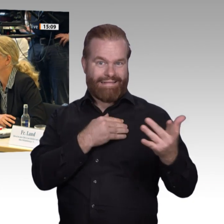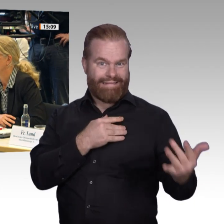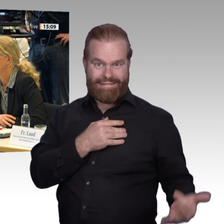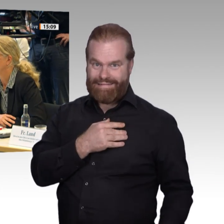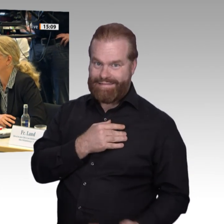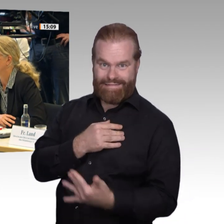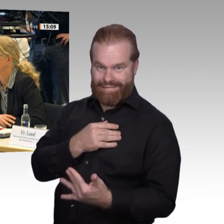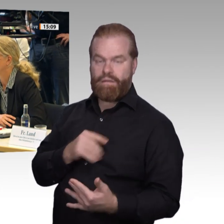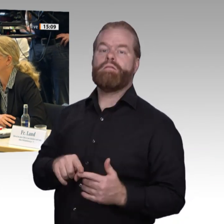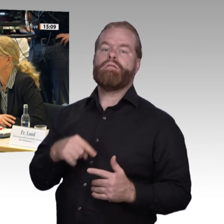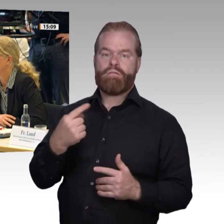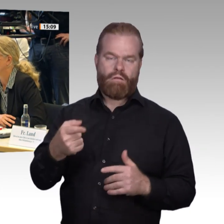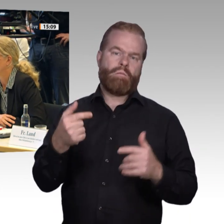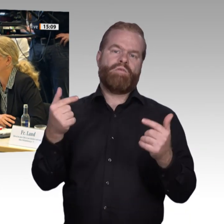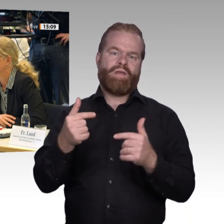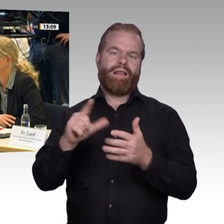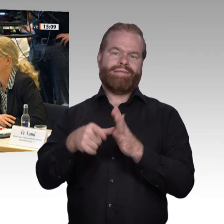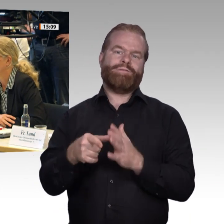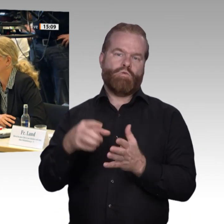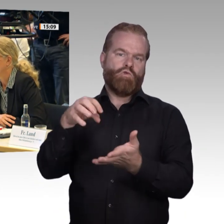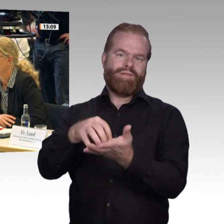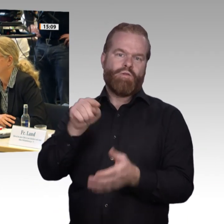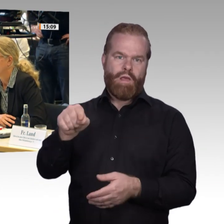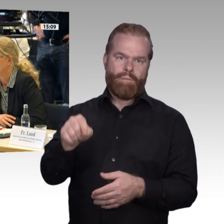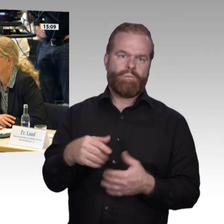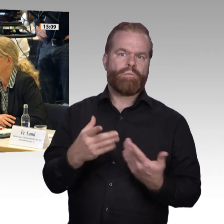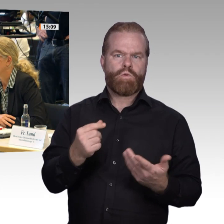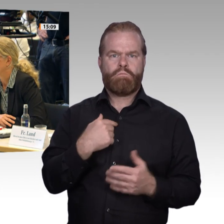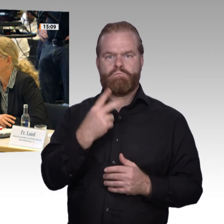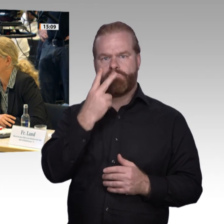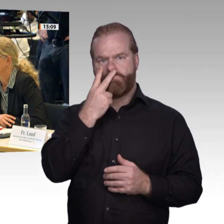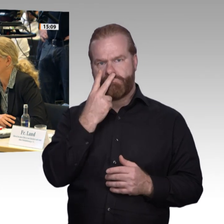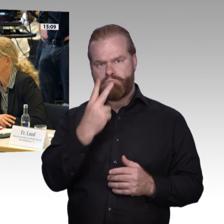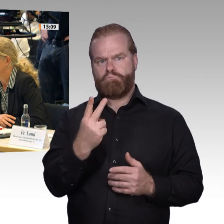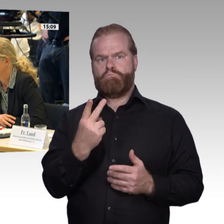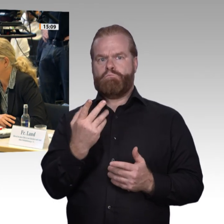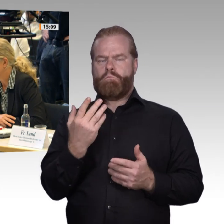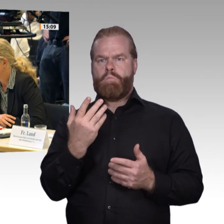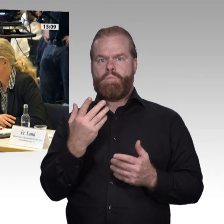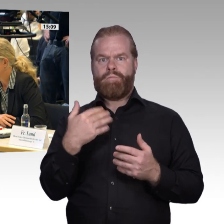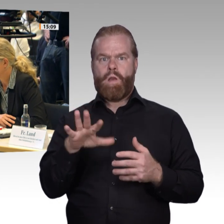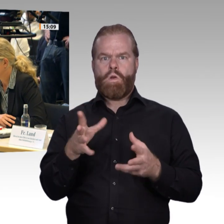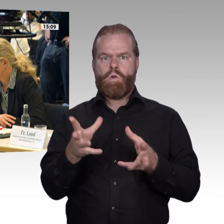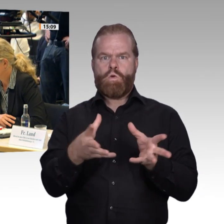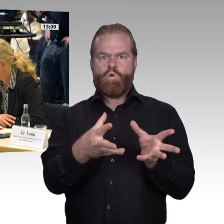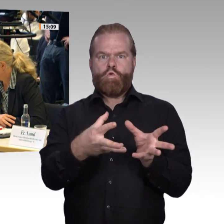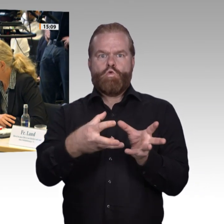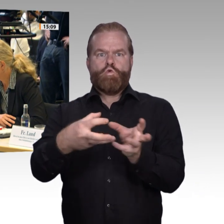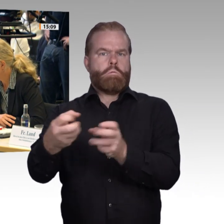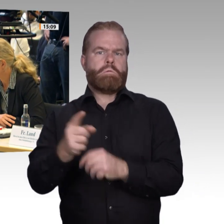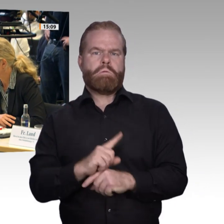gibt. Auch glaube ich, im Sinne der Menschen mit Pflegebedarf an der Stelle vor